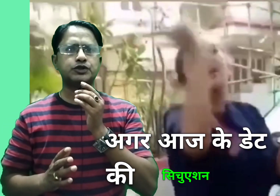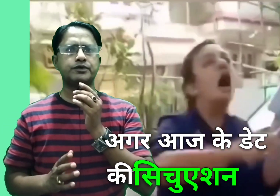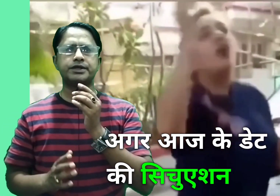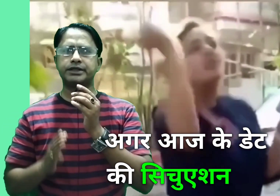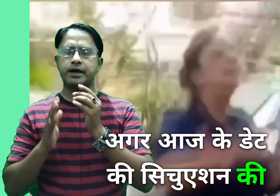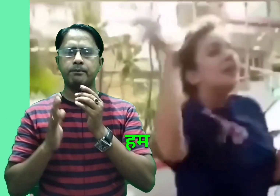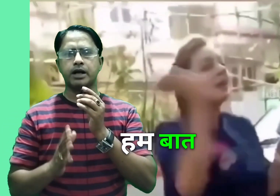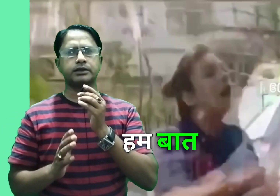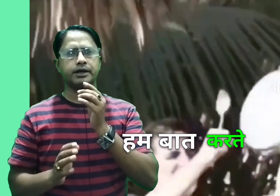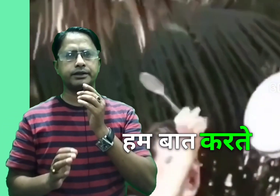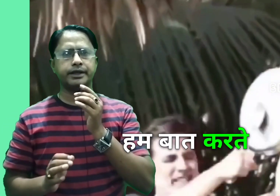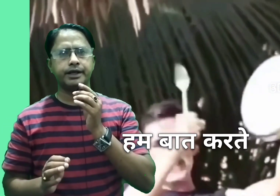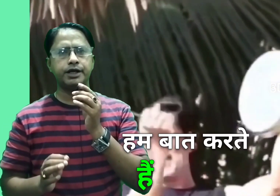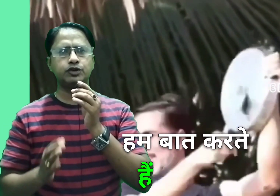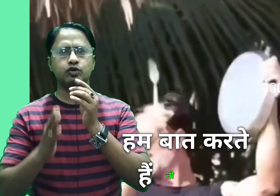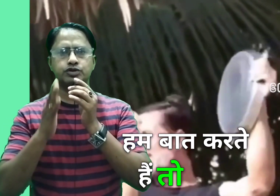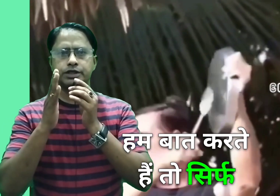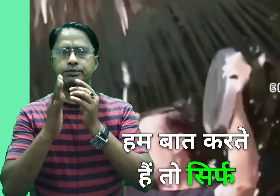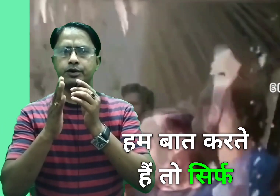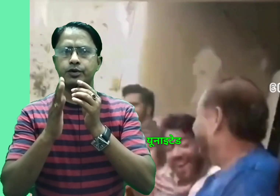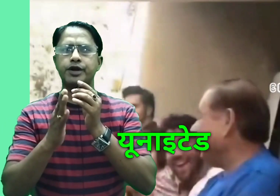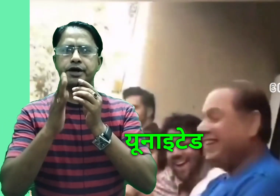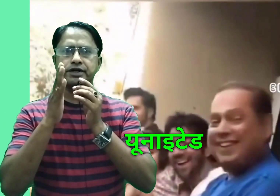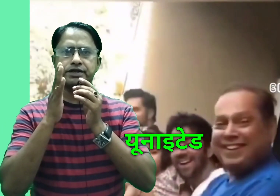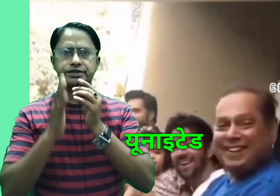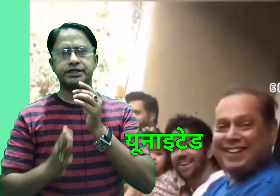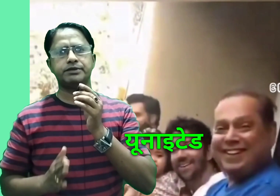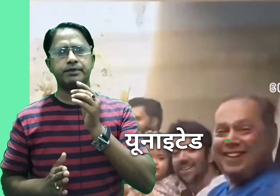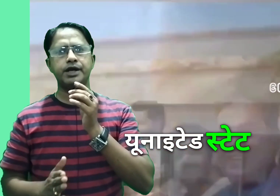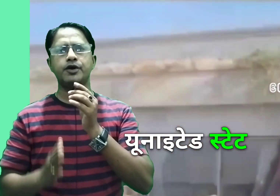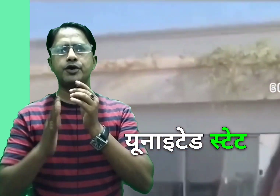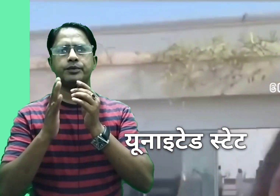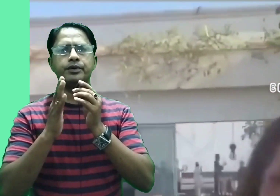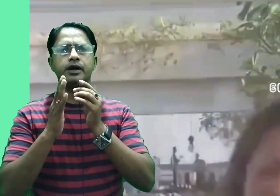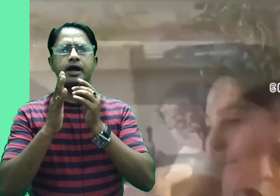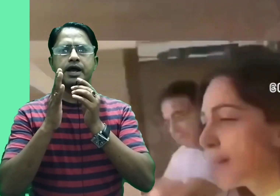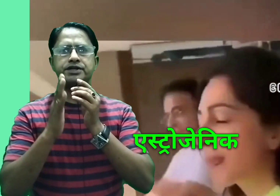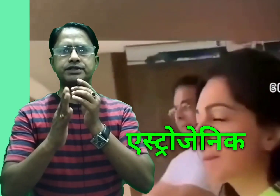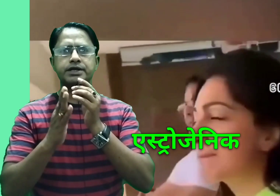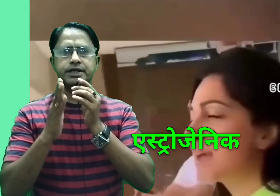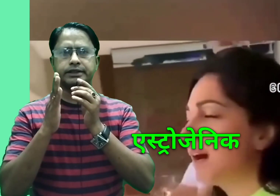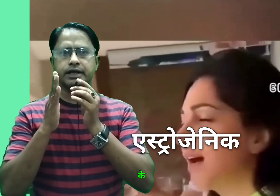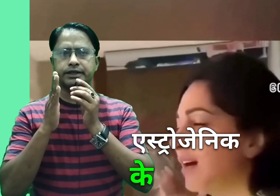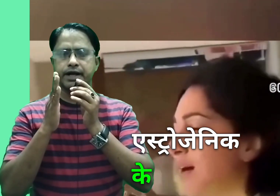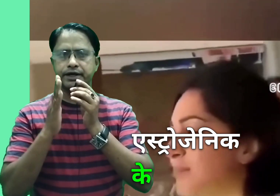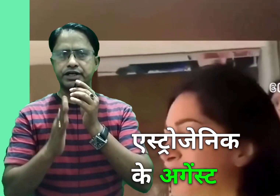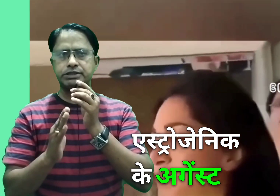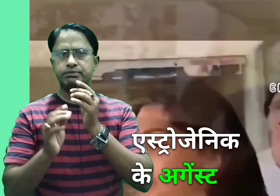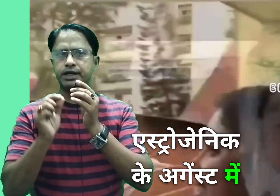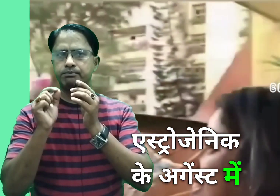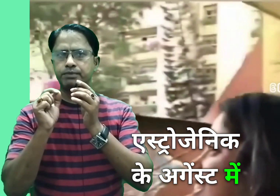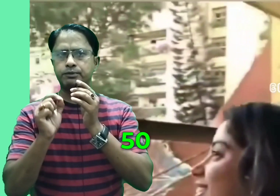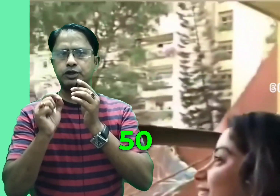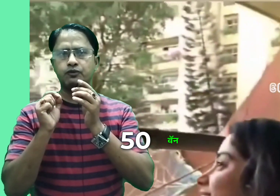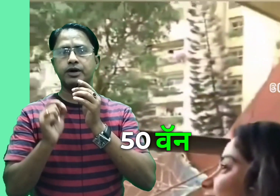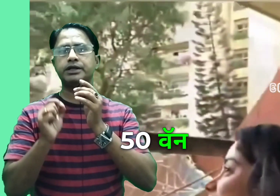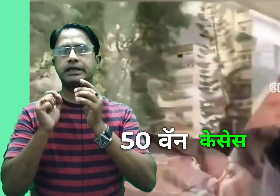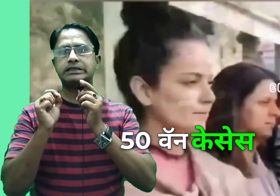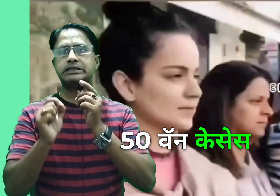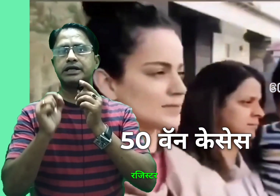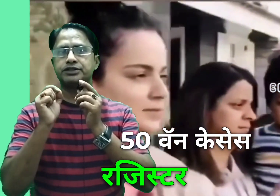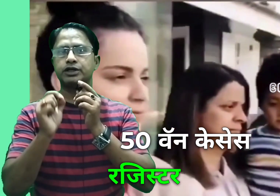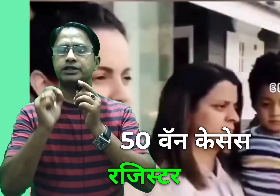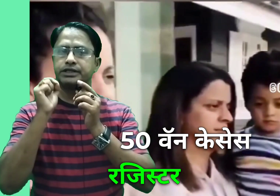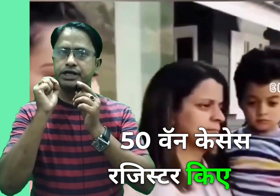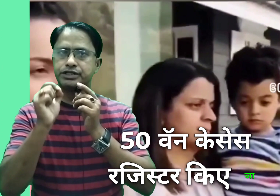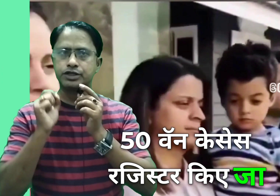डेट की सिचुएशन की हम बात करते हैं तो सिर्फ यूनाइटेड स्टेट में एस्ट्राजेनेका के अगेंस्ट में 51